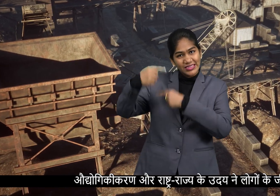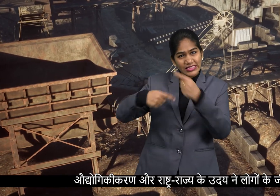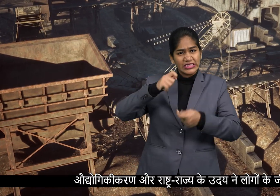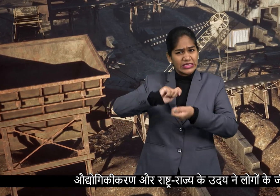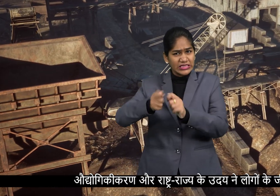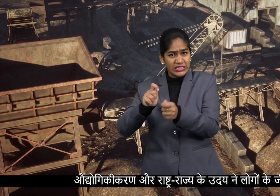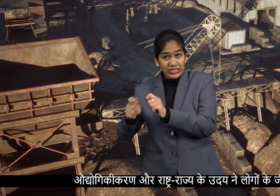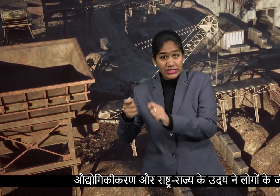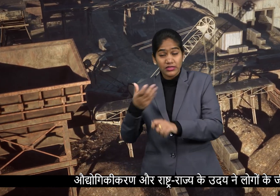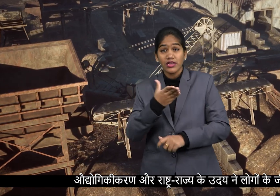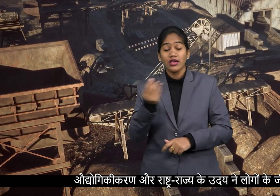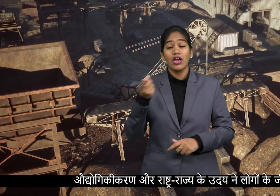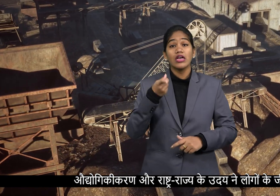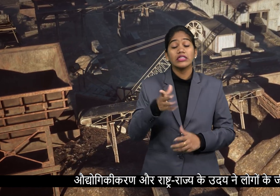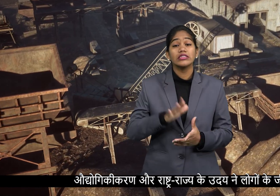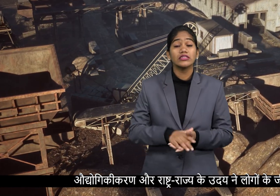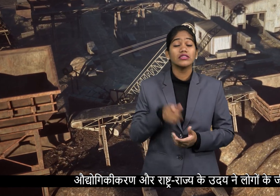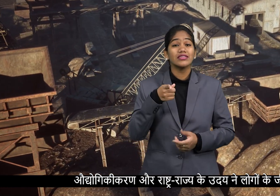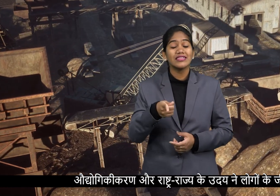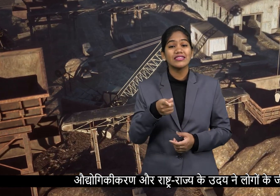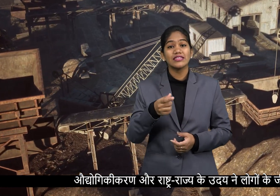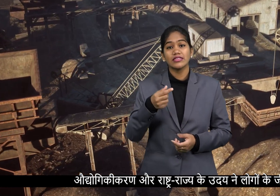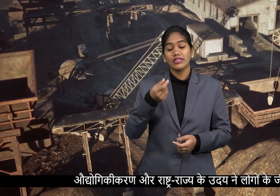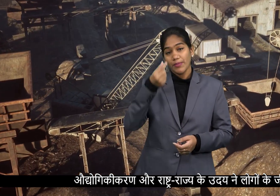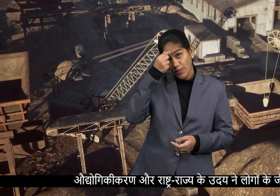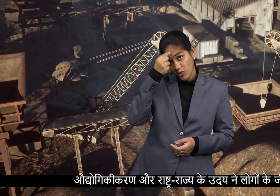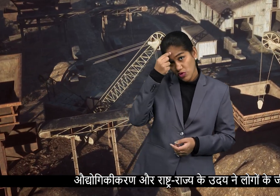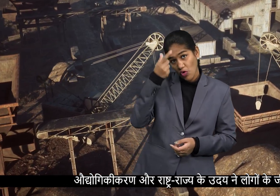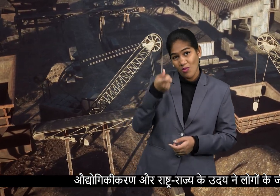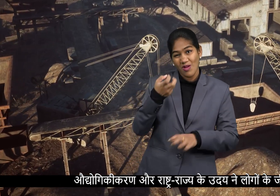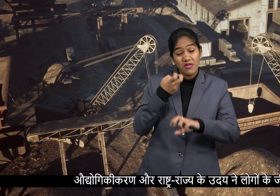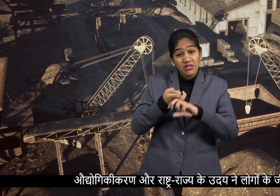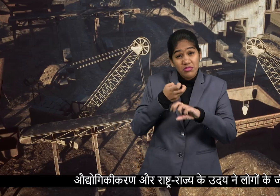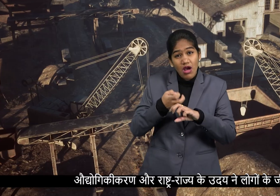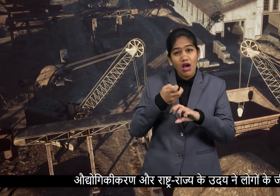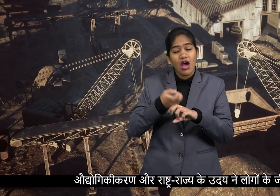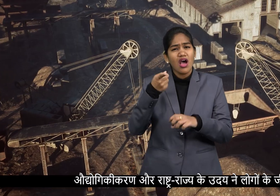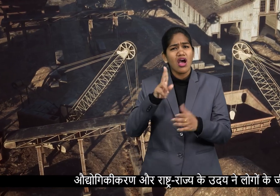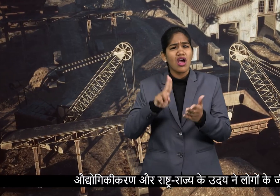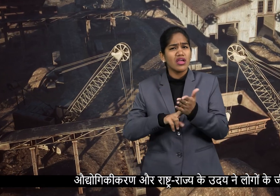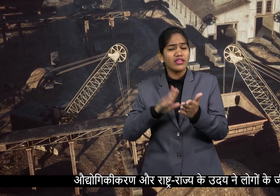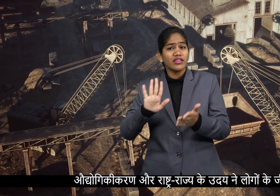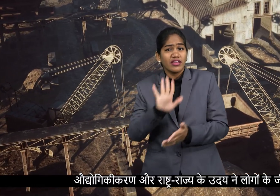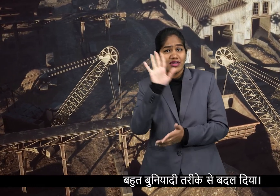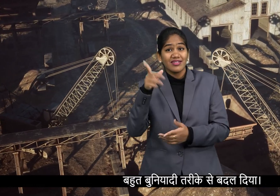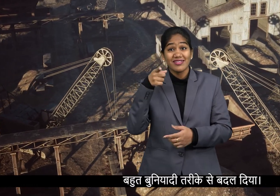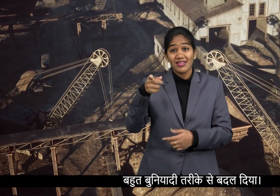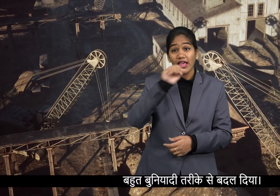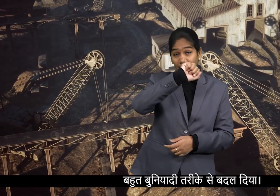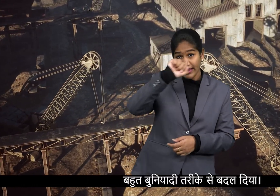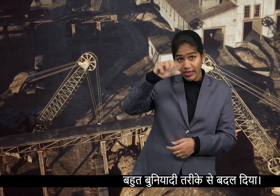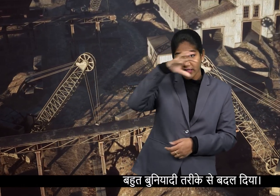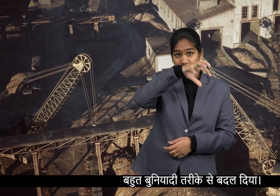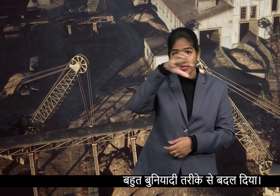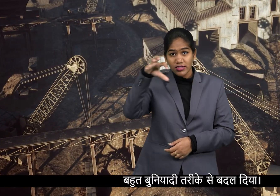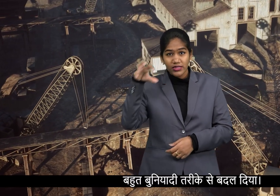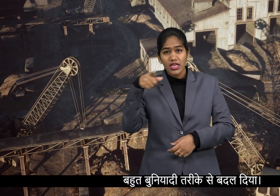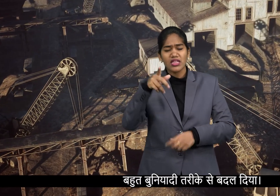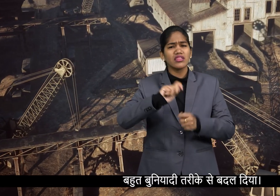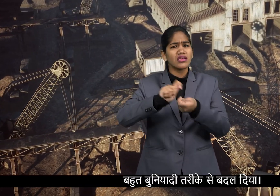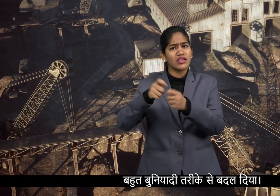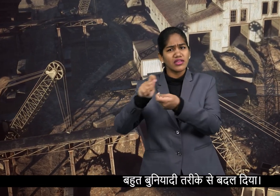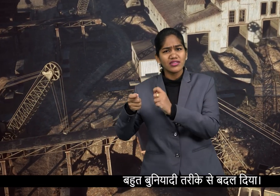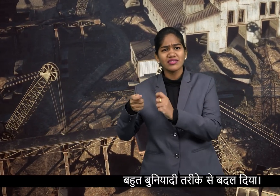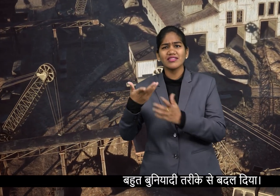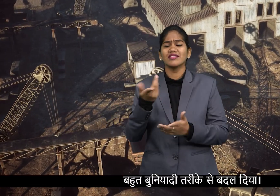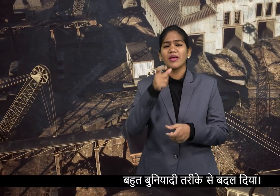औद्योगिकीकरण और राष्ट्र राज्य के उदय ने लोगों के जीवन को बहुत बुनियादी तरीके